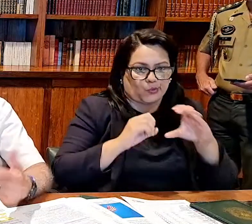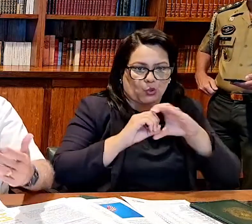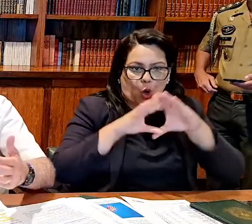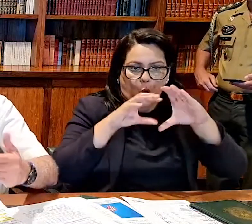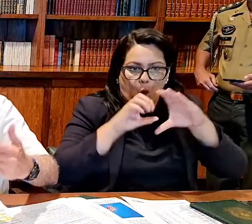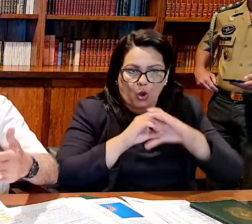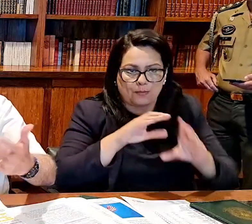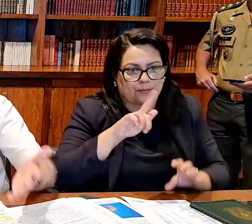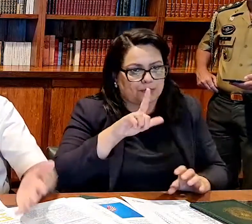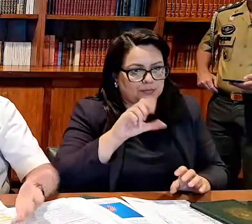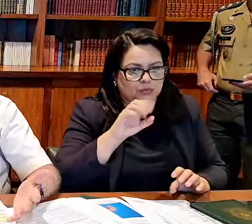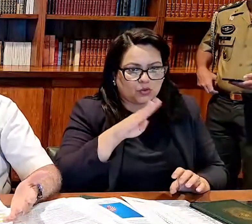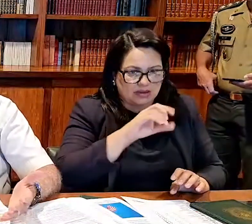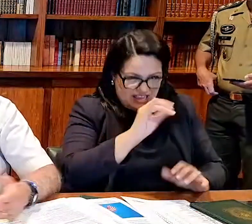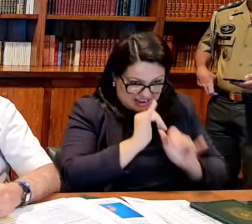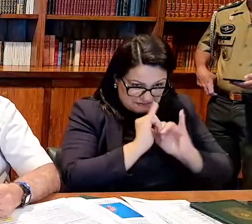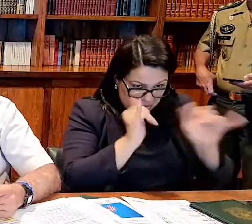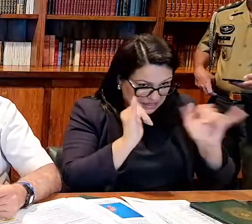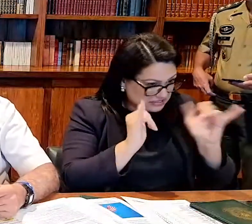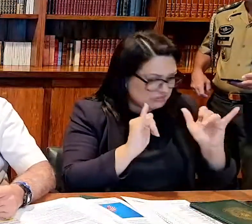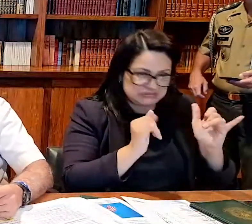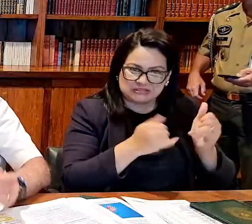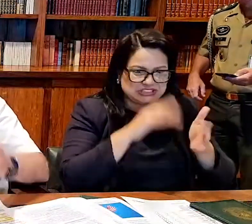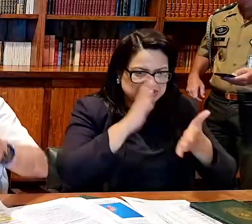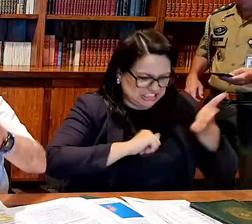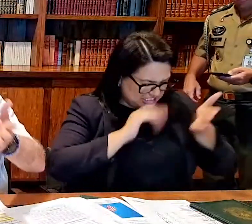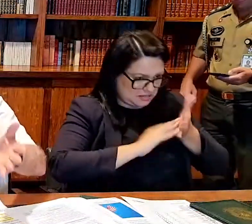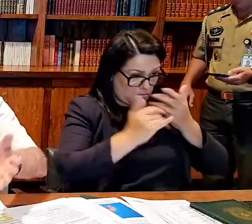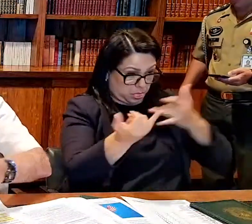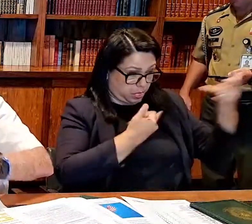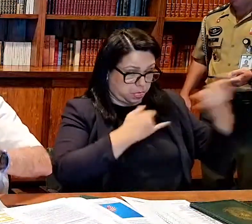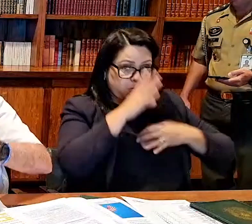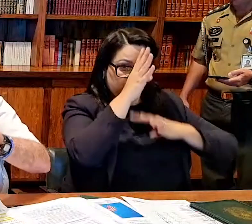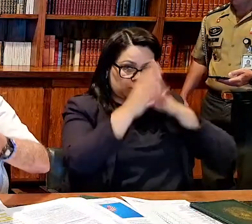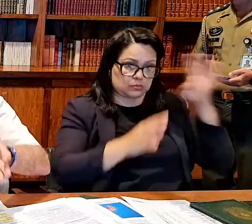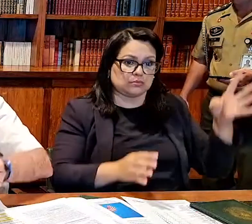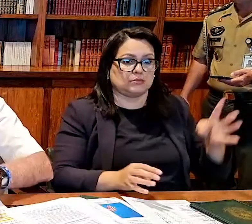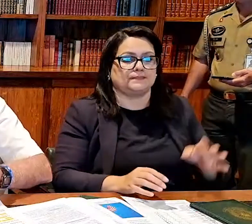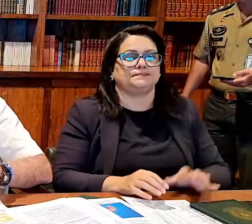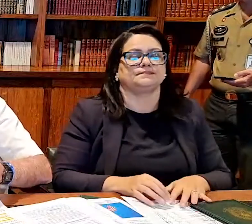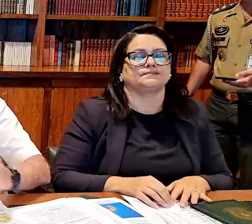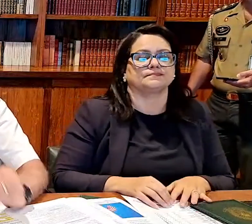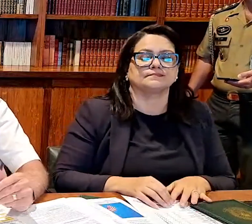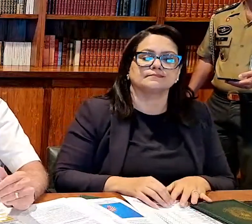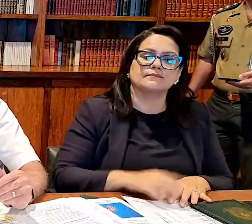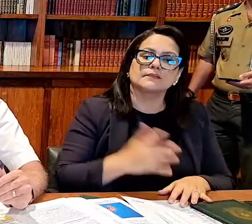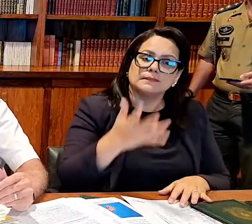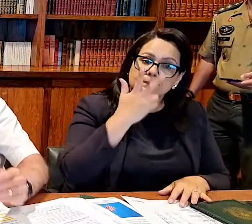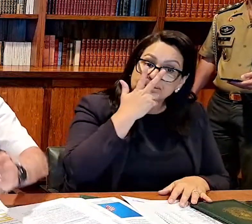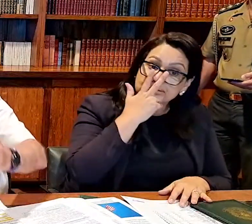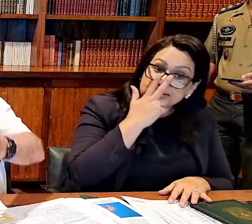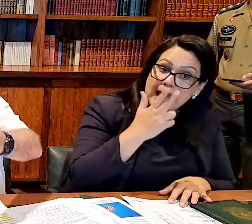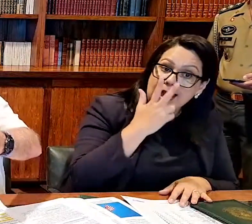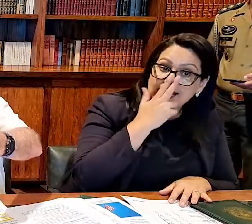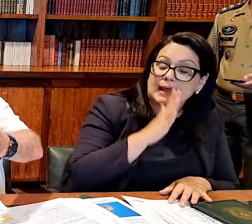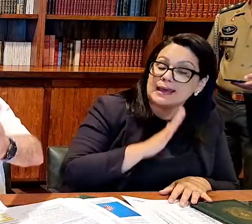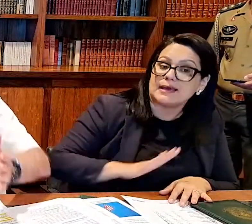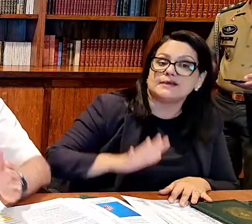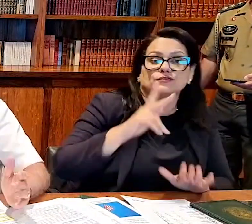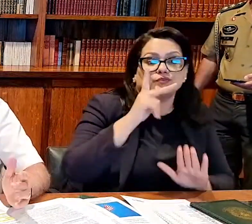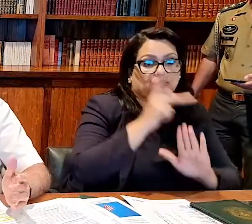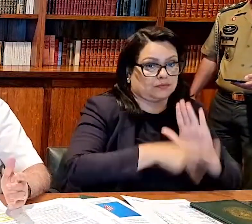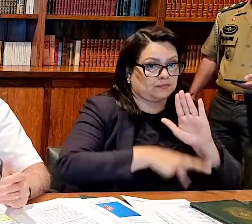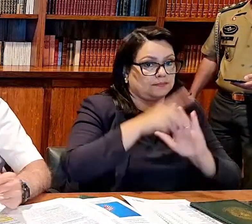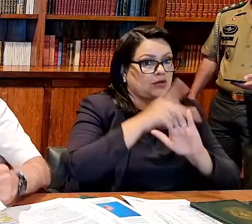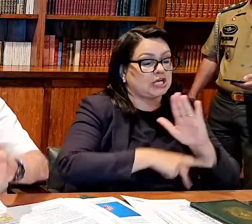imprensa que muito mais desinforma do que informa. Pelo que eu estou sabendo, parece que o projeto, né, a